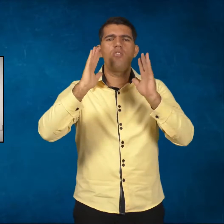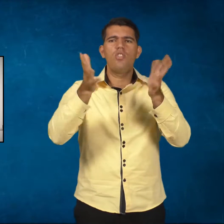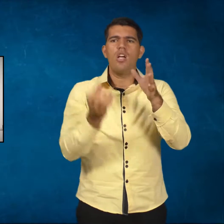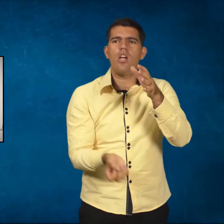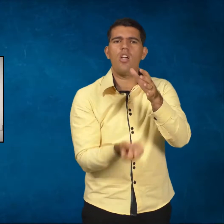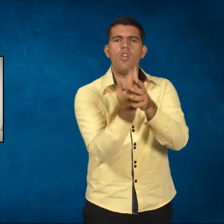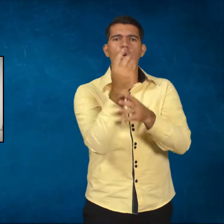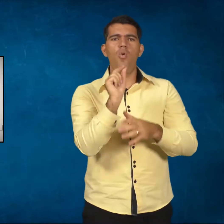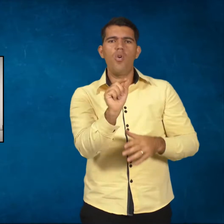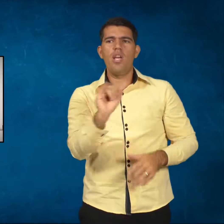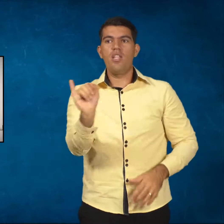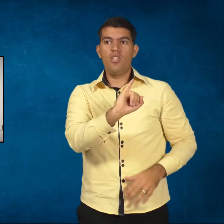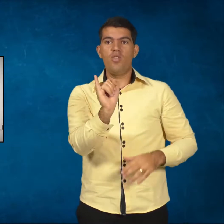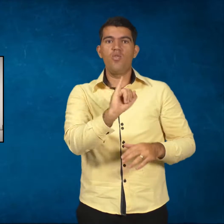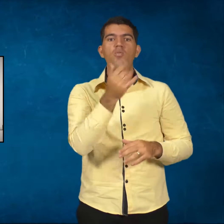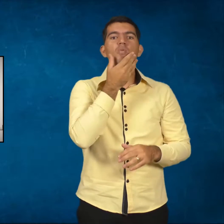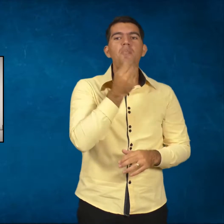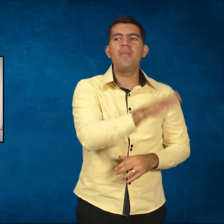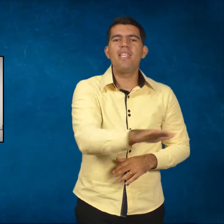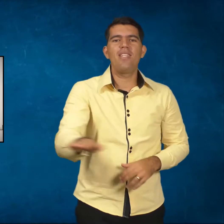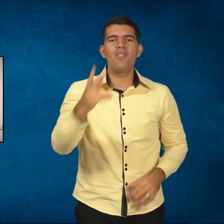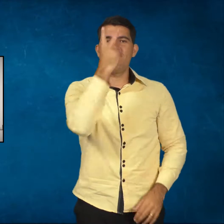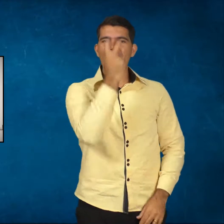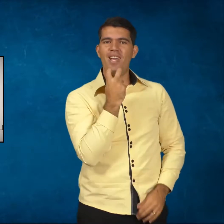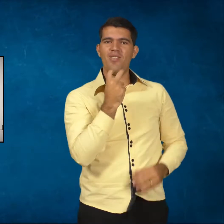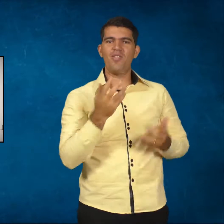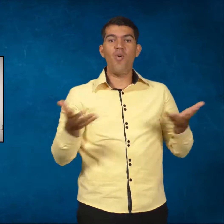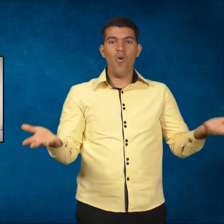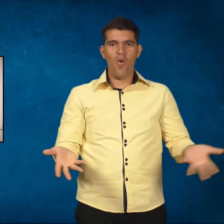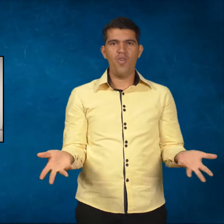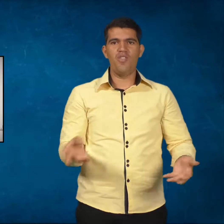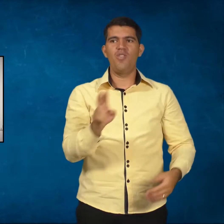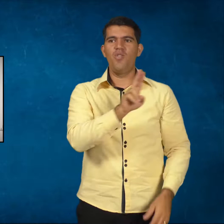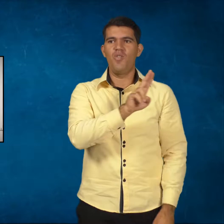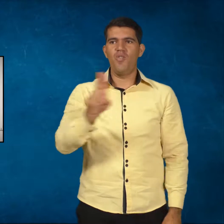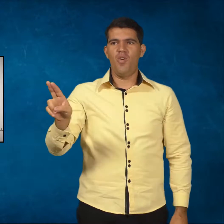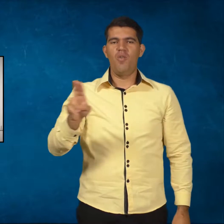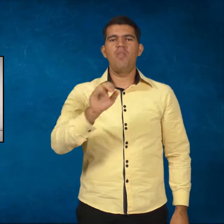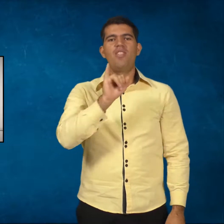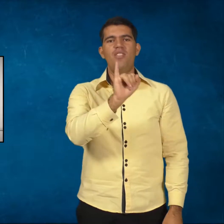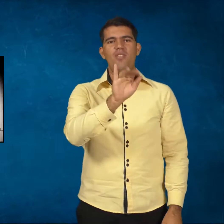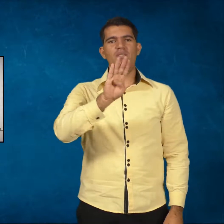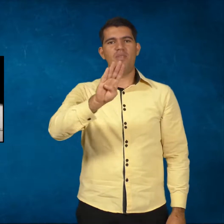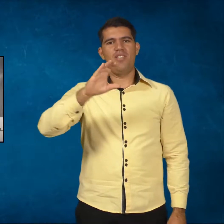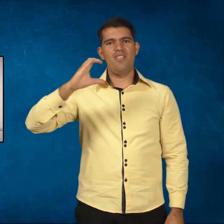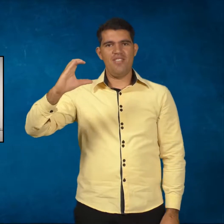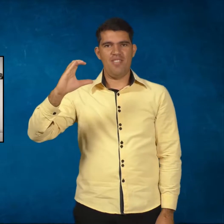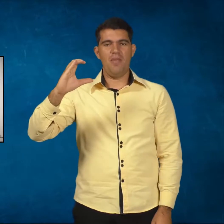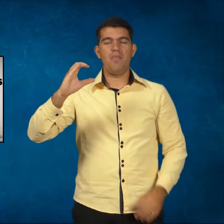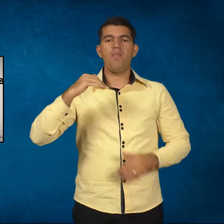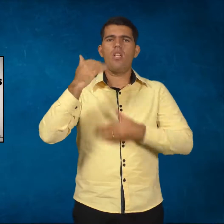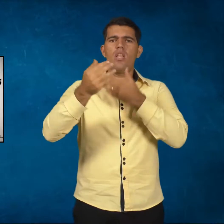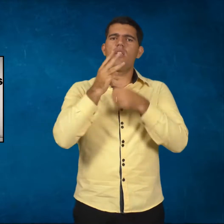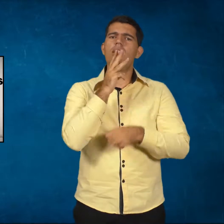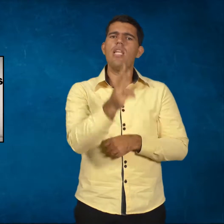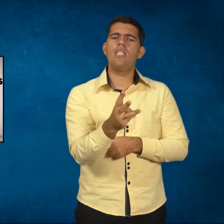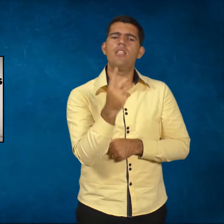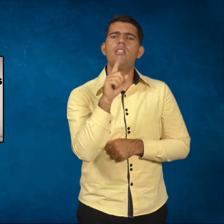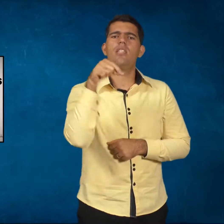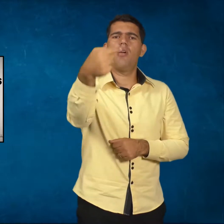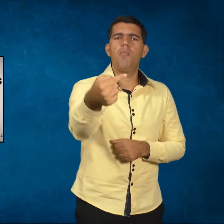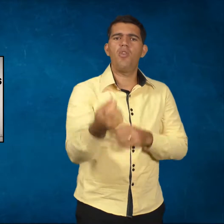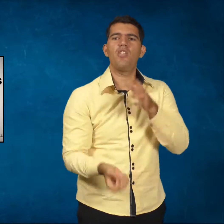a criação do Instituto dos Meninos Cegos, hoje Instituto Benjamin Constant, e 3 anos depois,